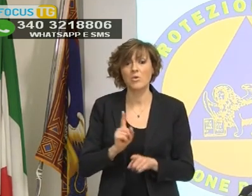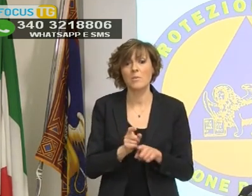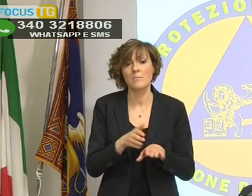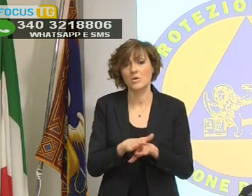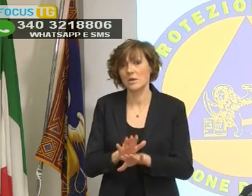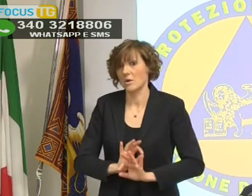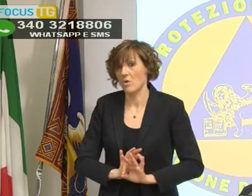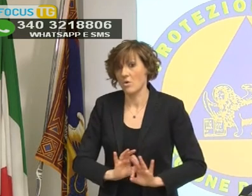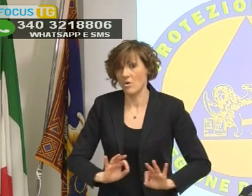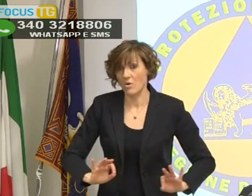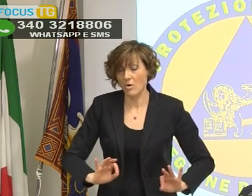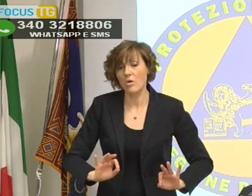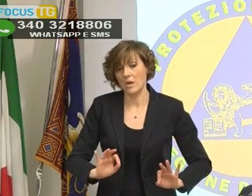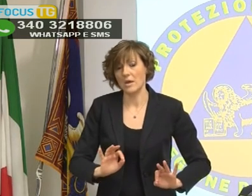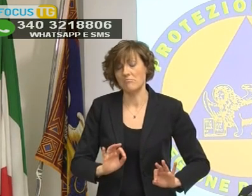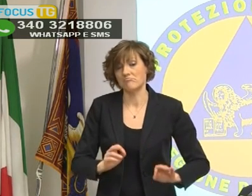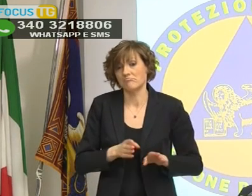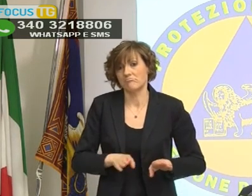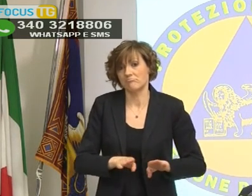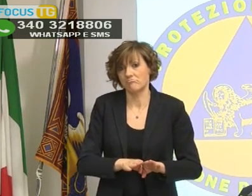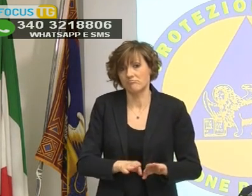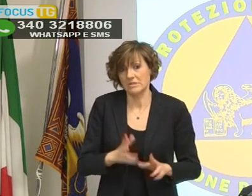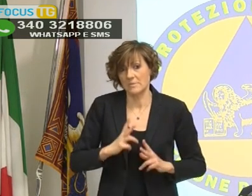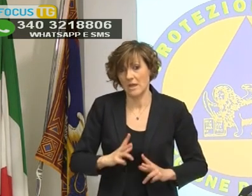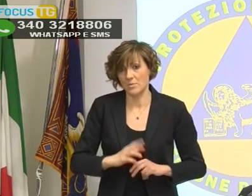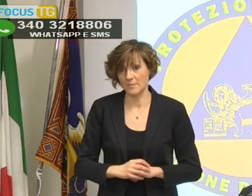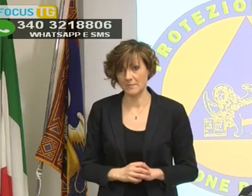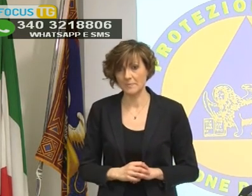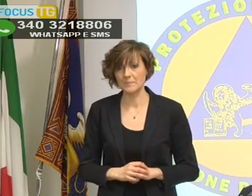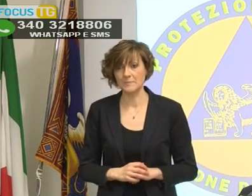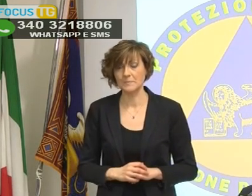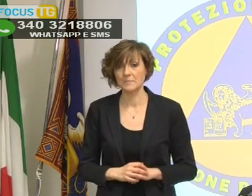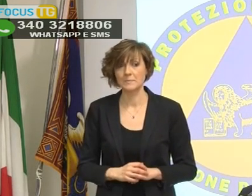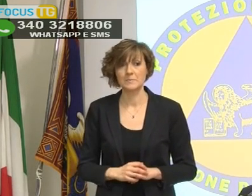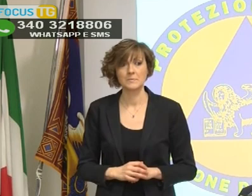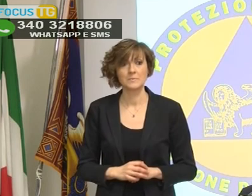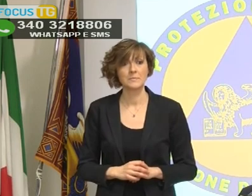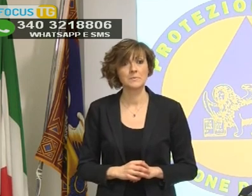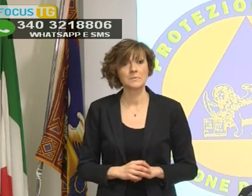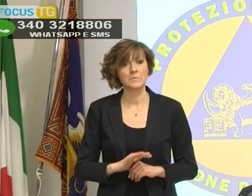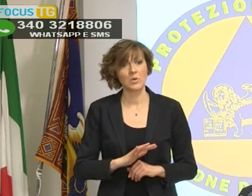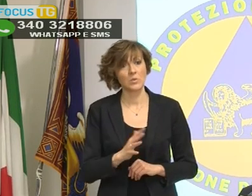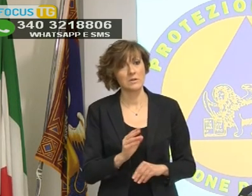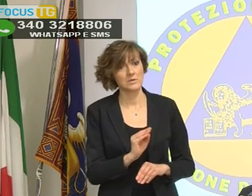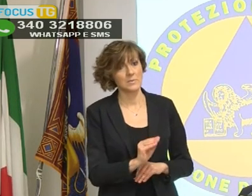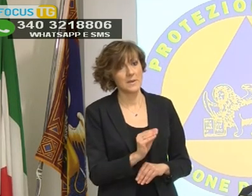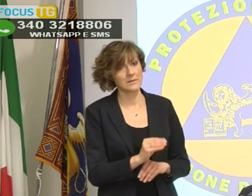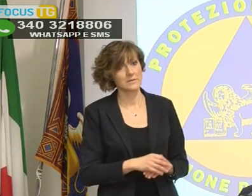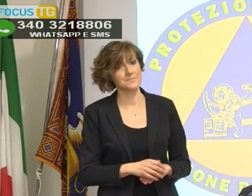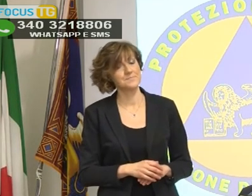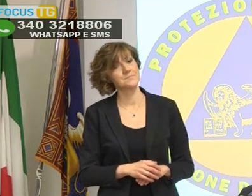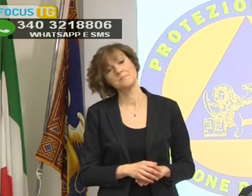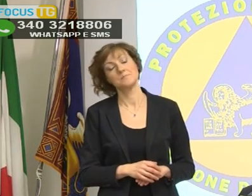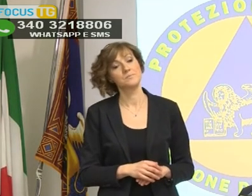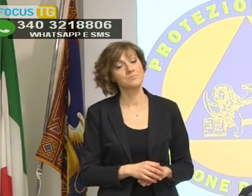mortalità e chiuderla assolutamente bene questa partita. E avevamo Giacomozzo e